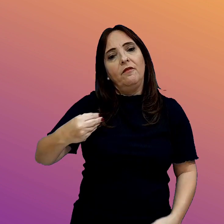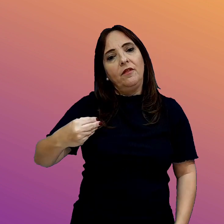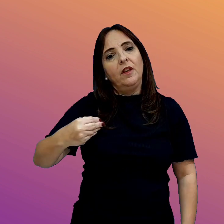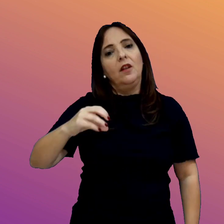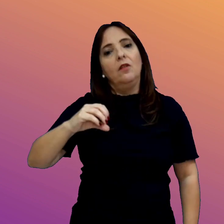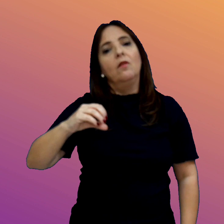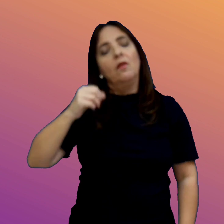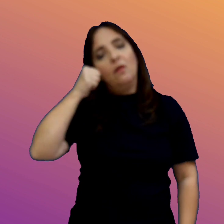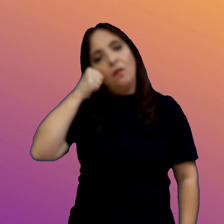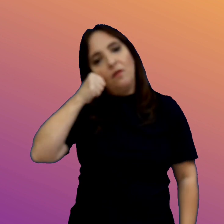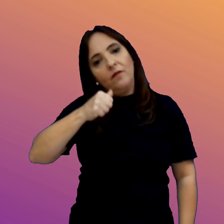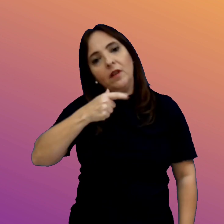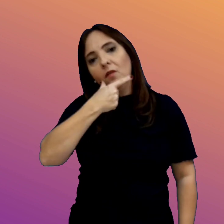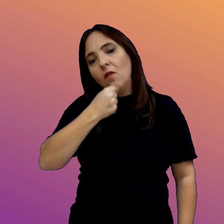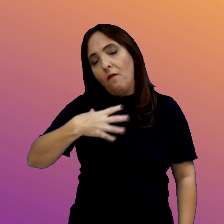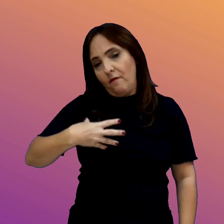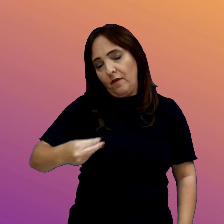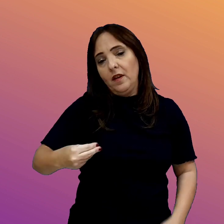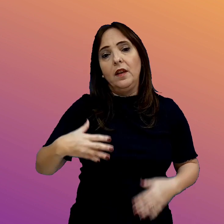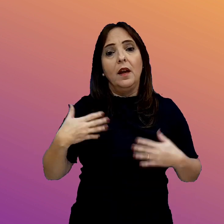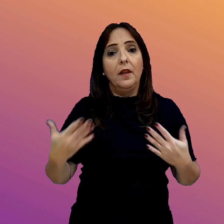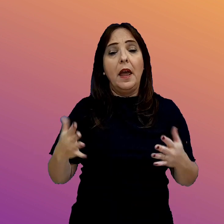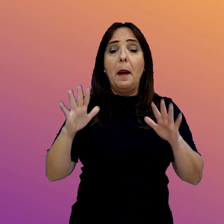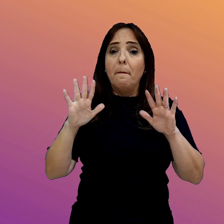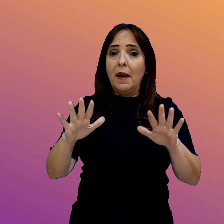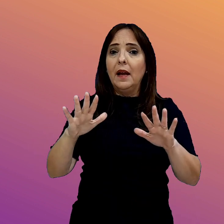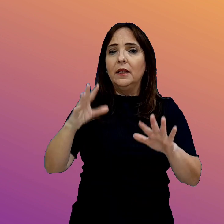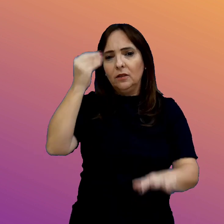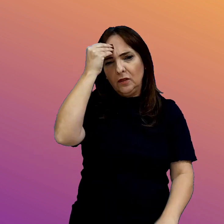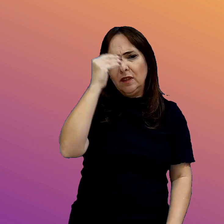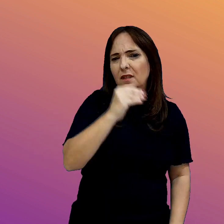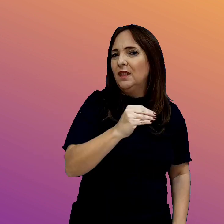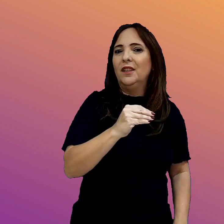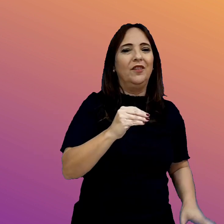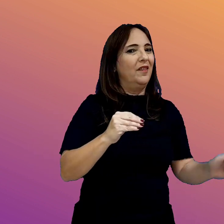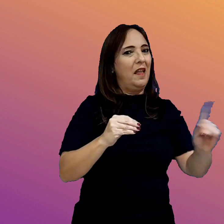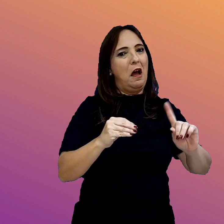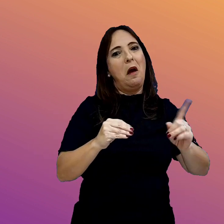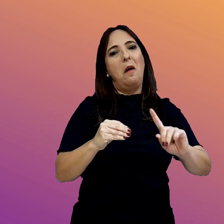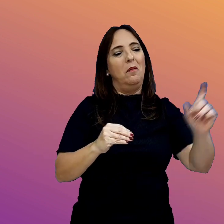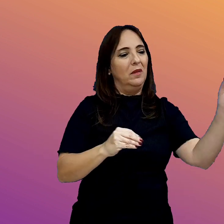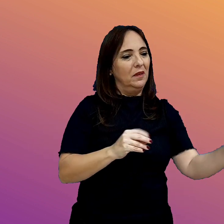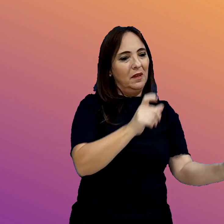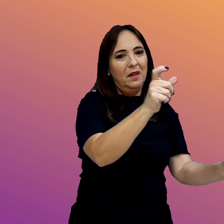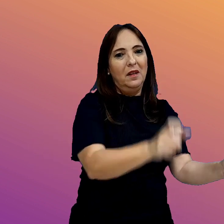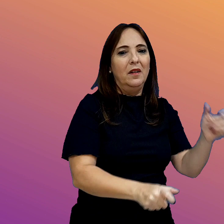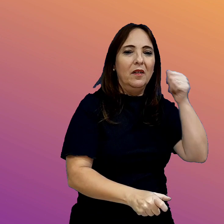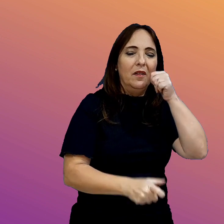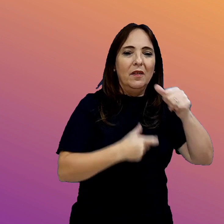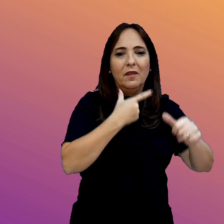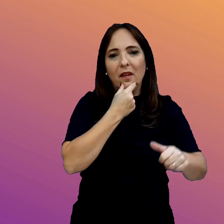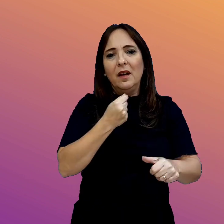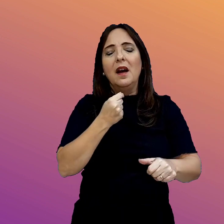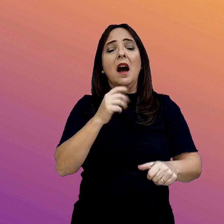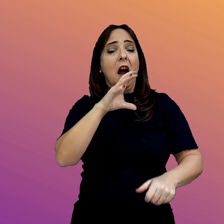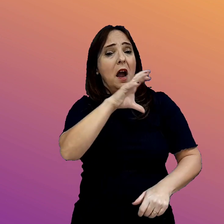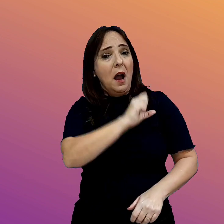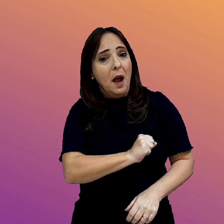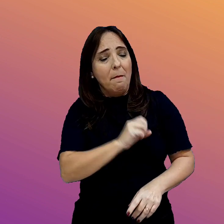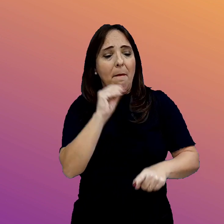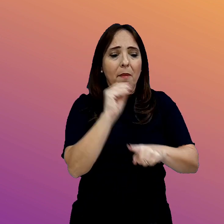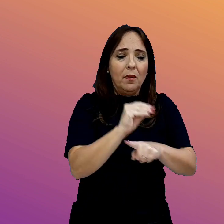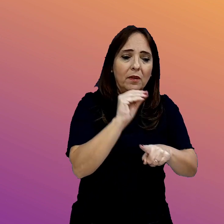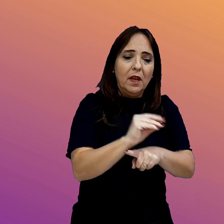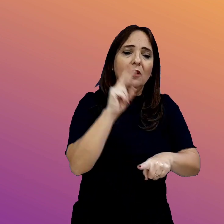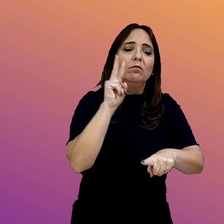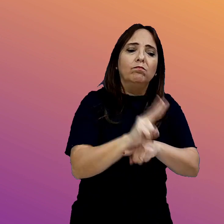filho. Não desista da sua filha. Pai, mãe, não desista. Ame, proteja, vá em frente. Eu tenho